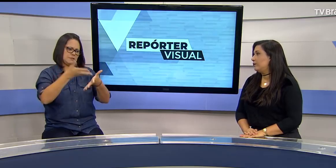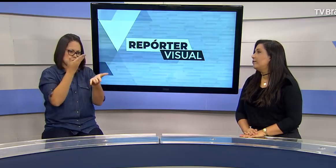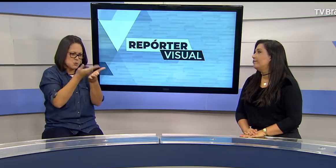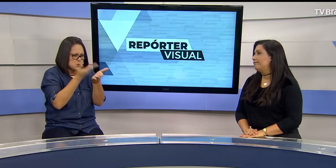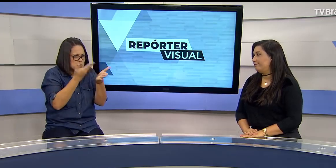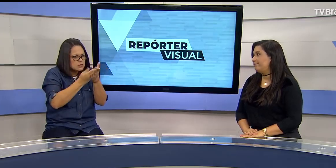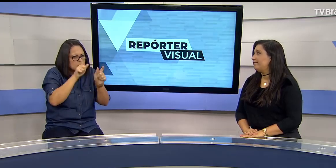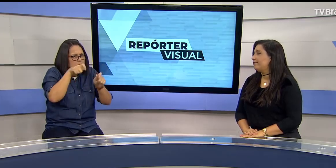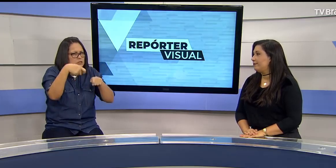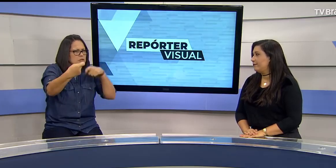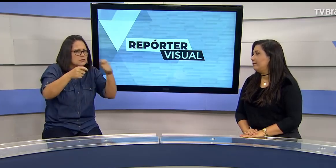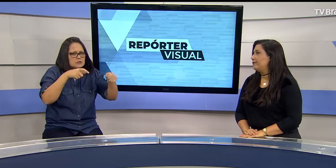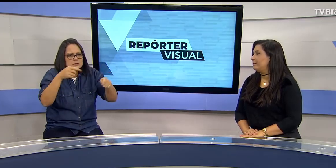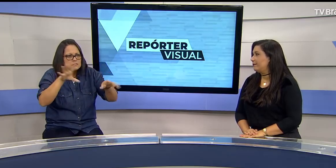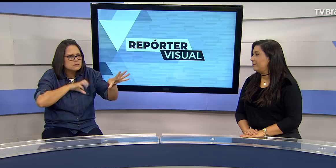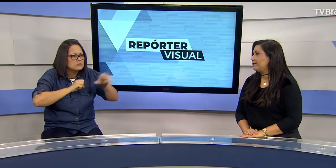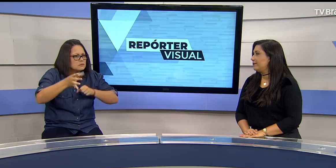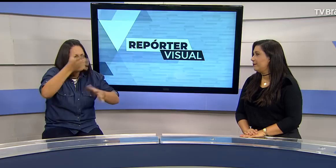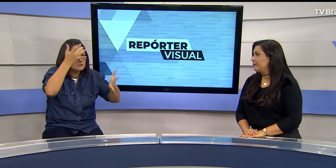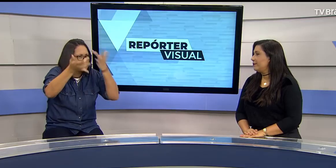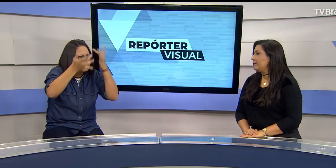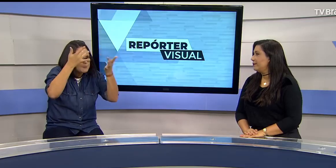do vocabulário e conheça o uso das palavras e sinais;